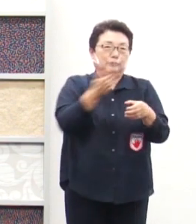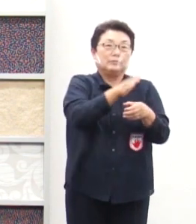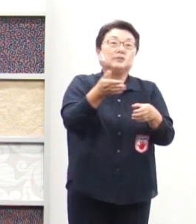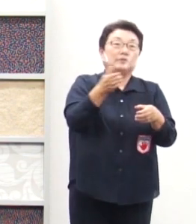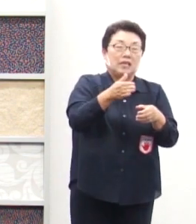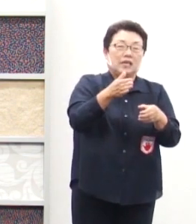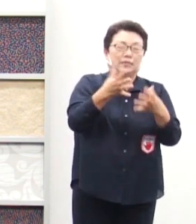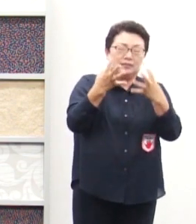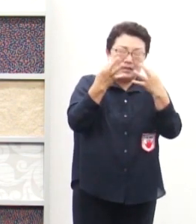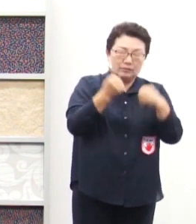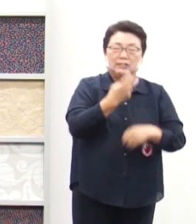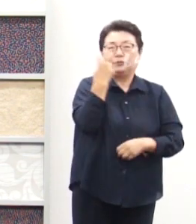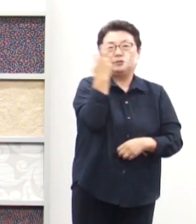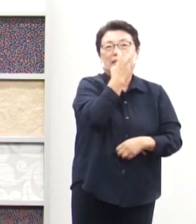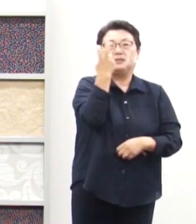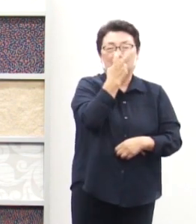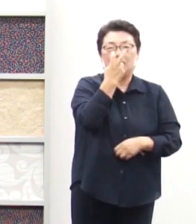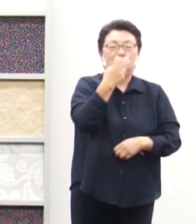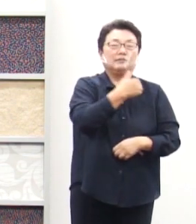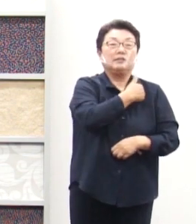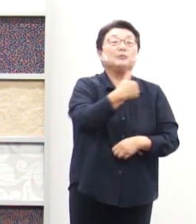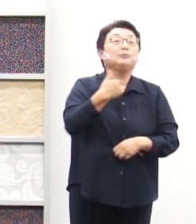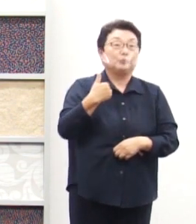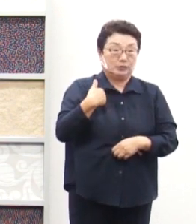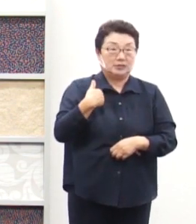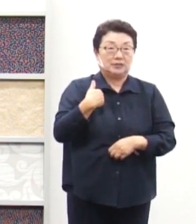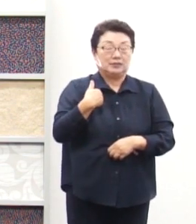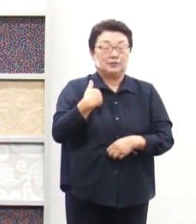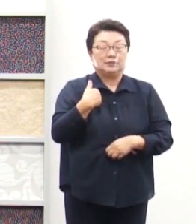の、PCR 検査が、